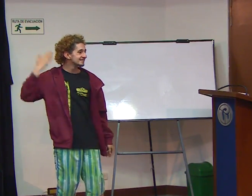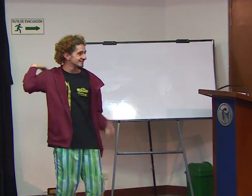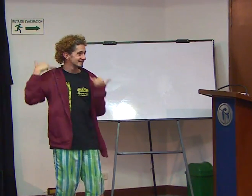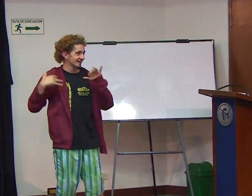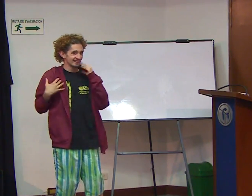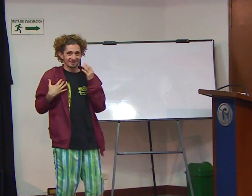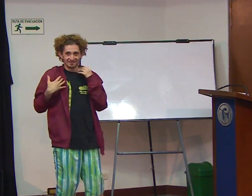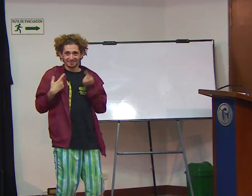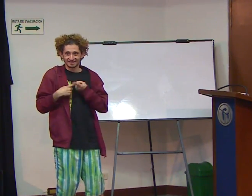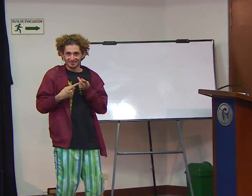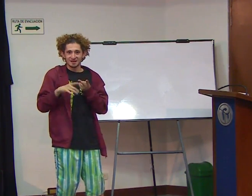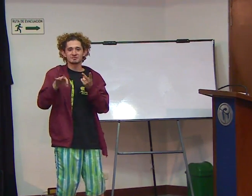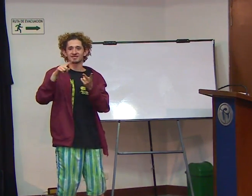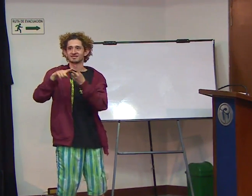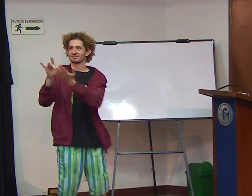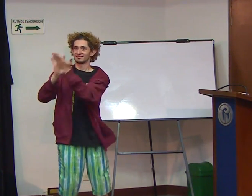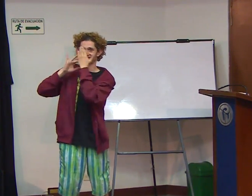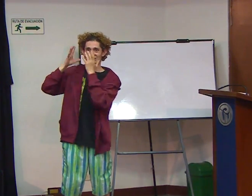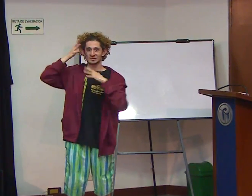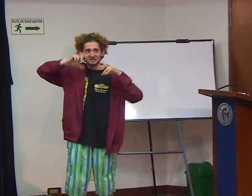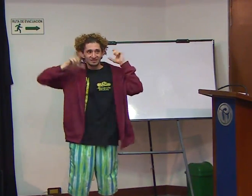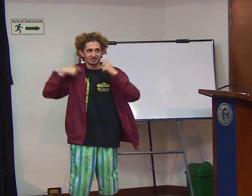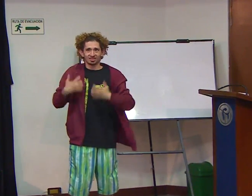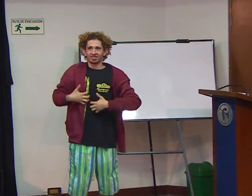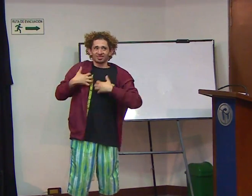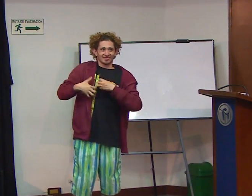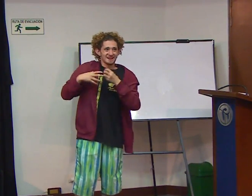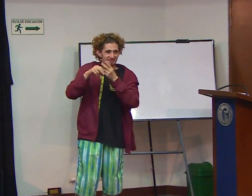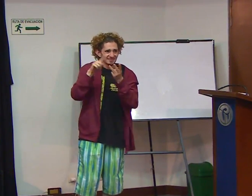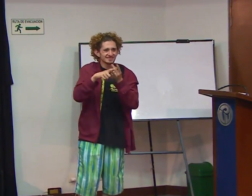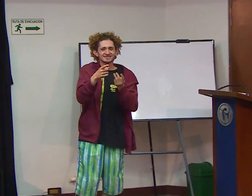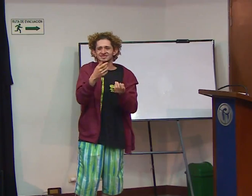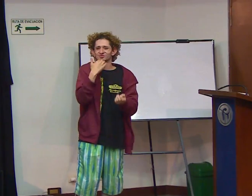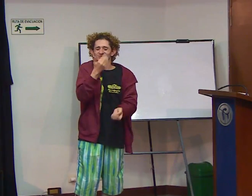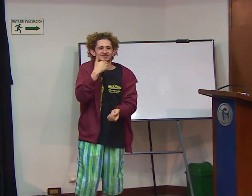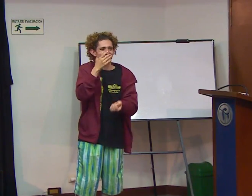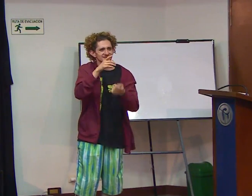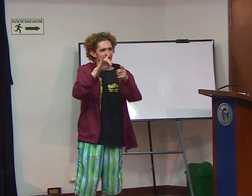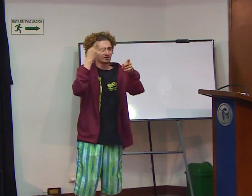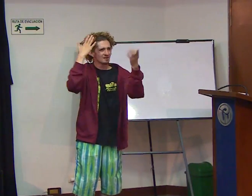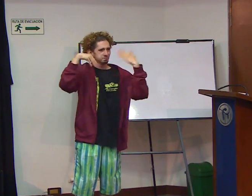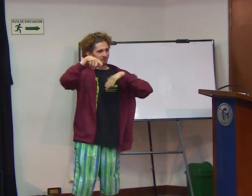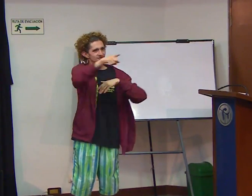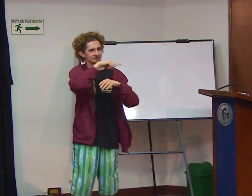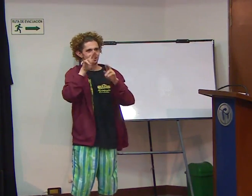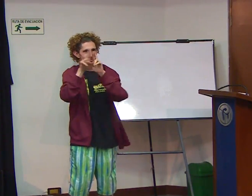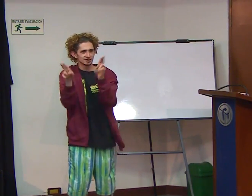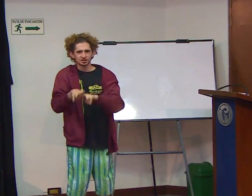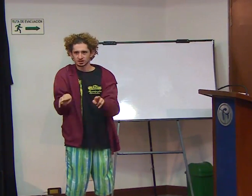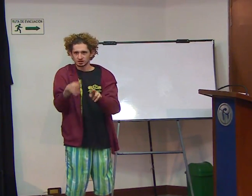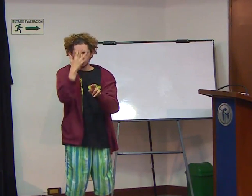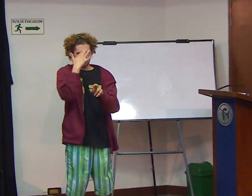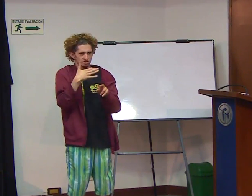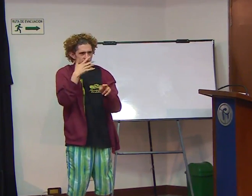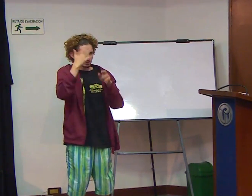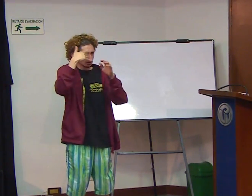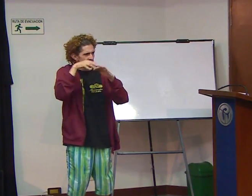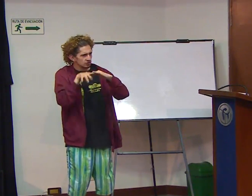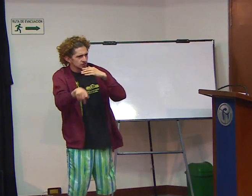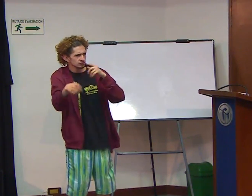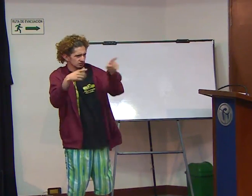muy confundidos y cuando yo veo la situación de pronto en televisión, yo digo, bueno, yo esa experiencia la viví un